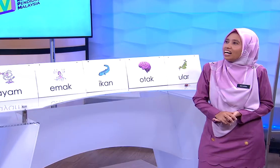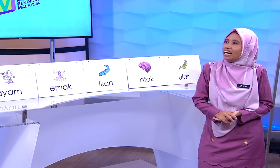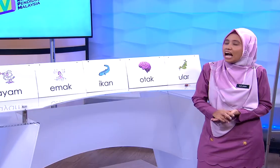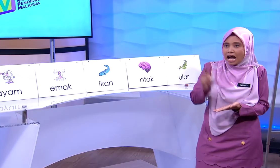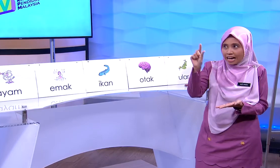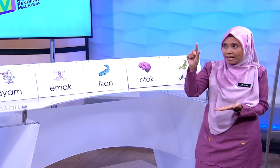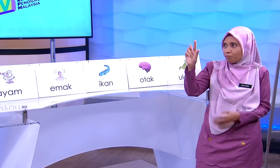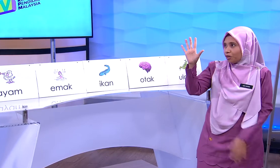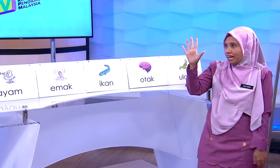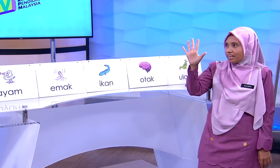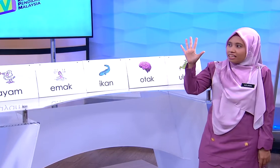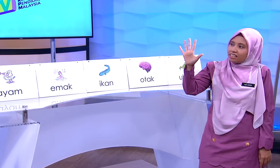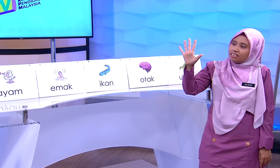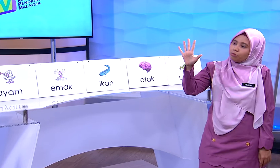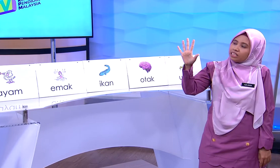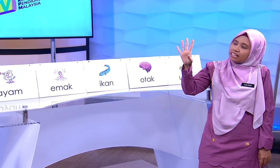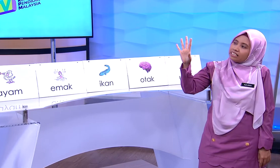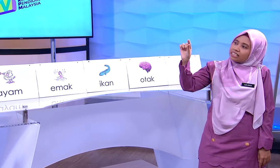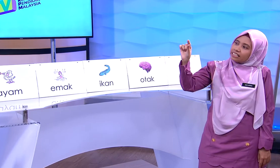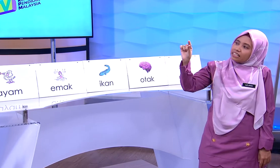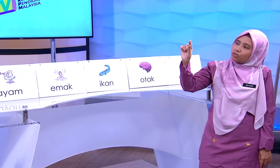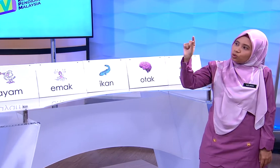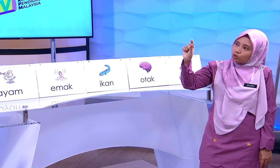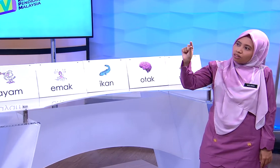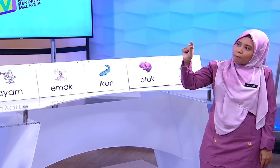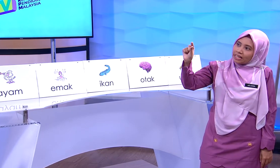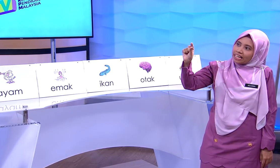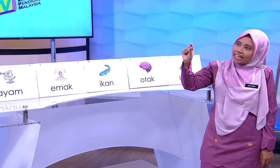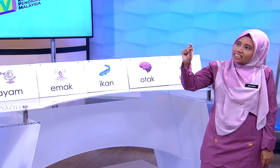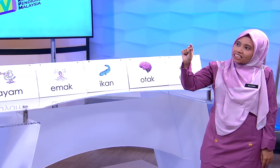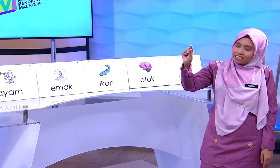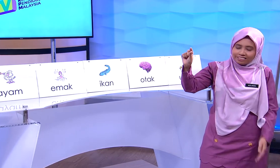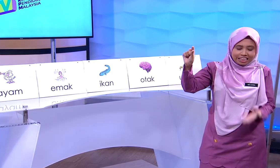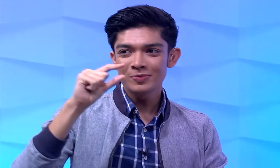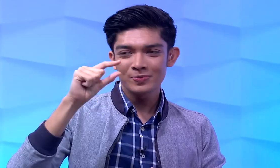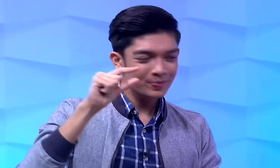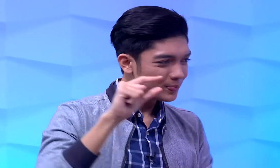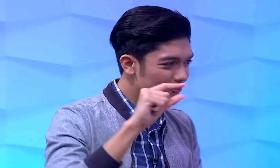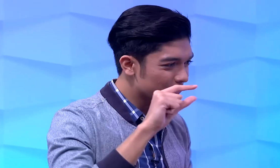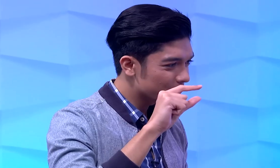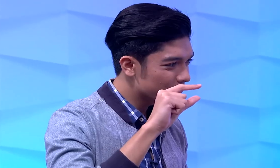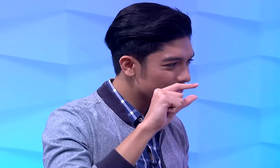wwwbimosici66.com ujar dengan jari telunjuk ramaikan kancil jari